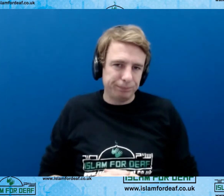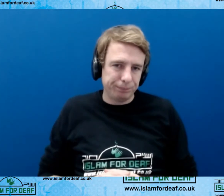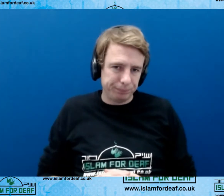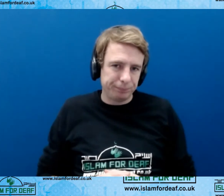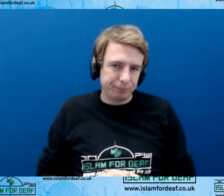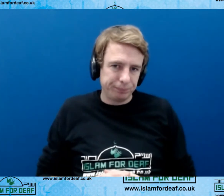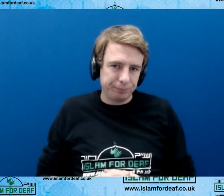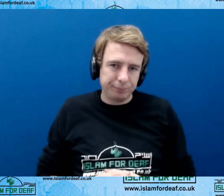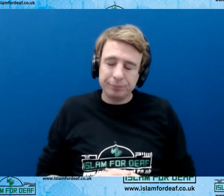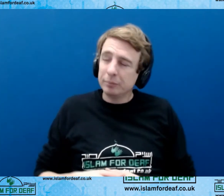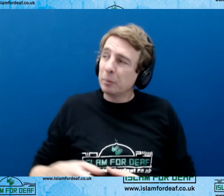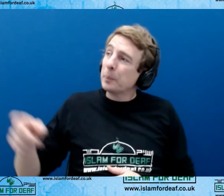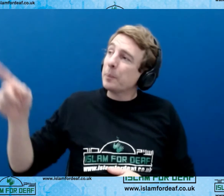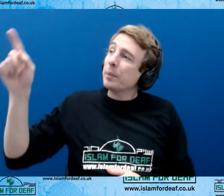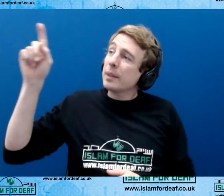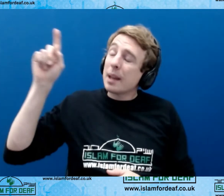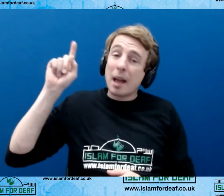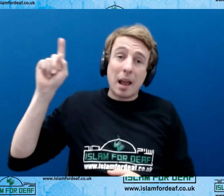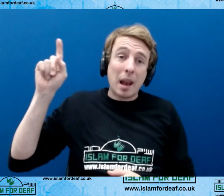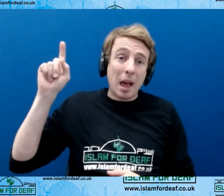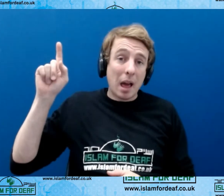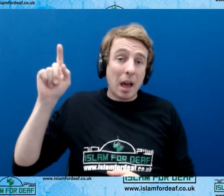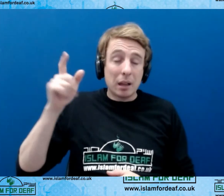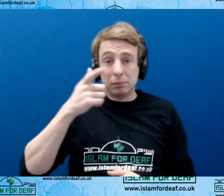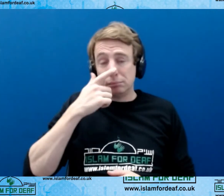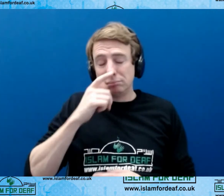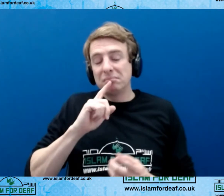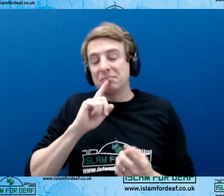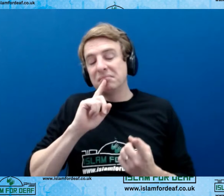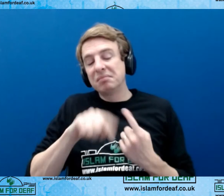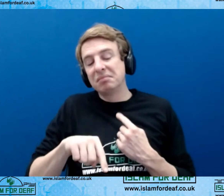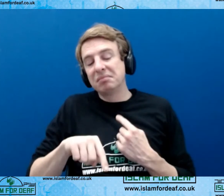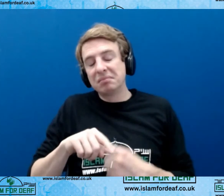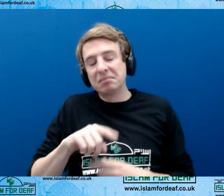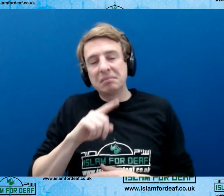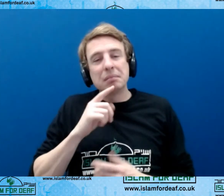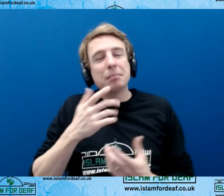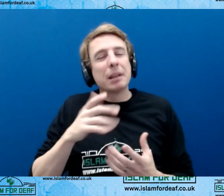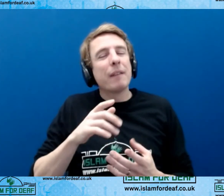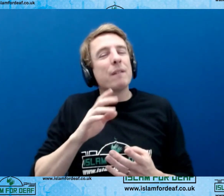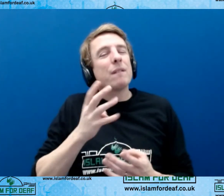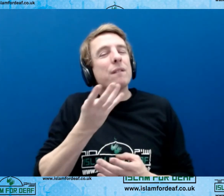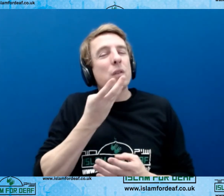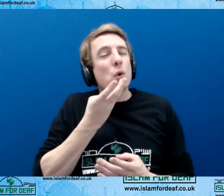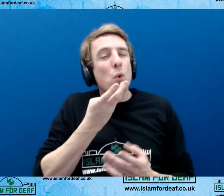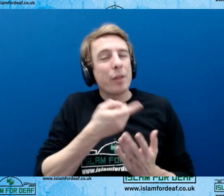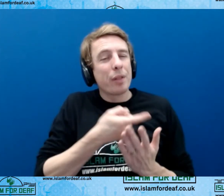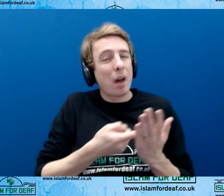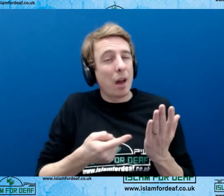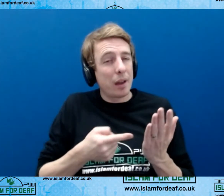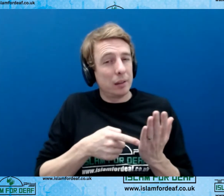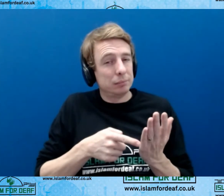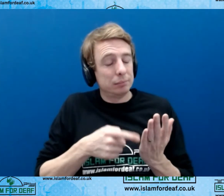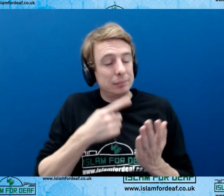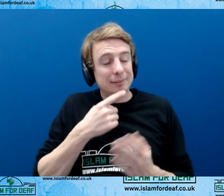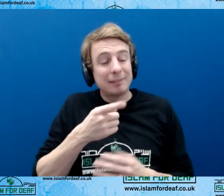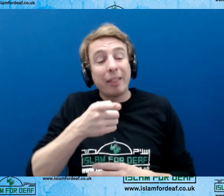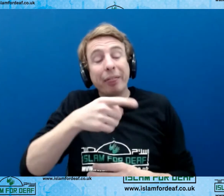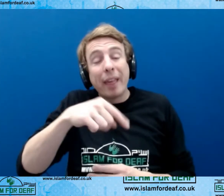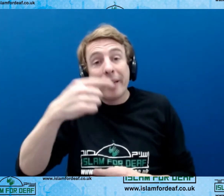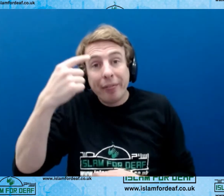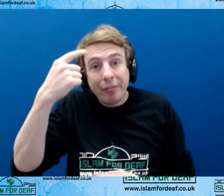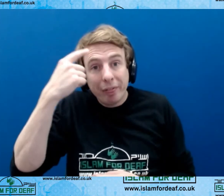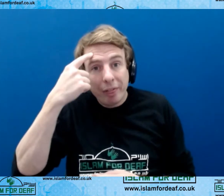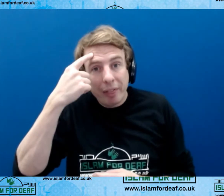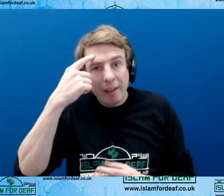High responds to this in the 4th verse and says, nay, i.e., this matter is not as they think. لينبذن